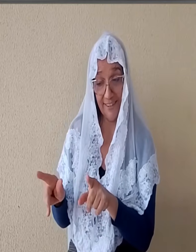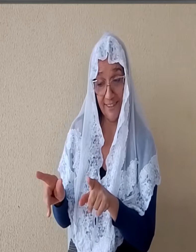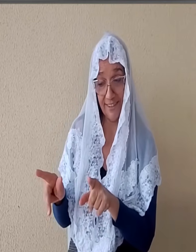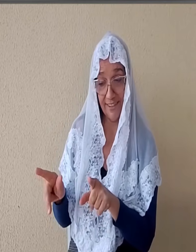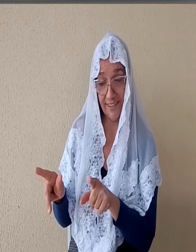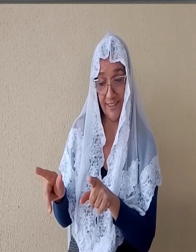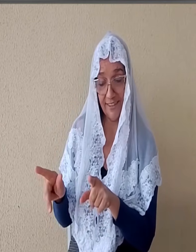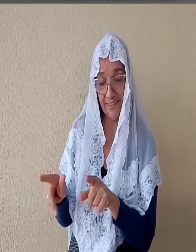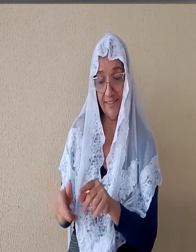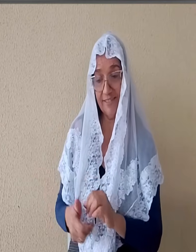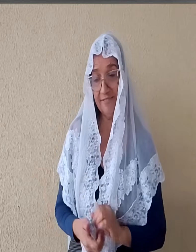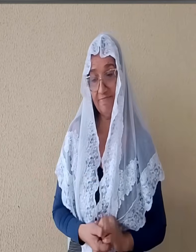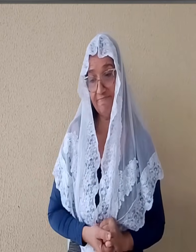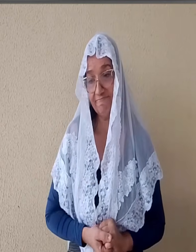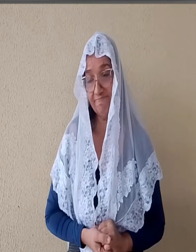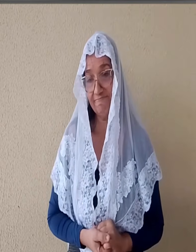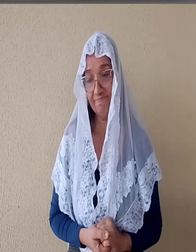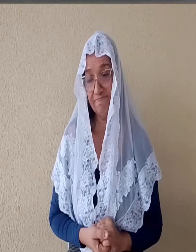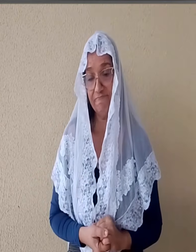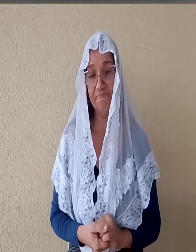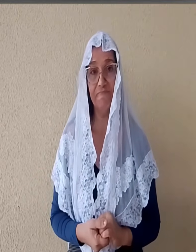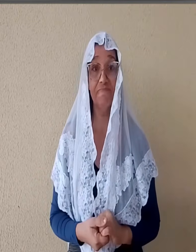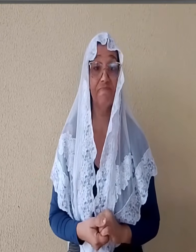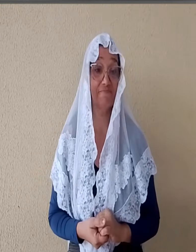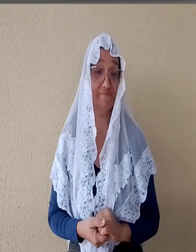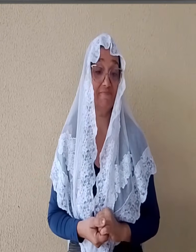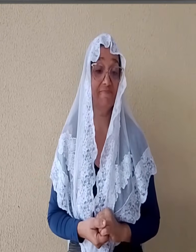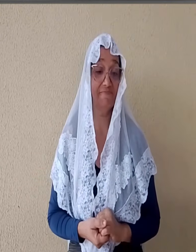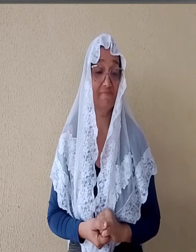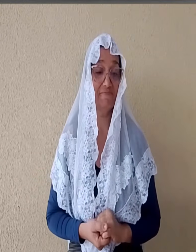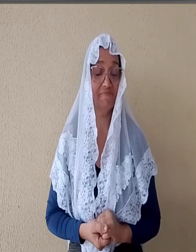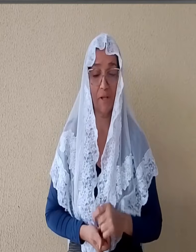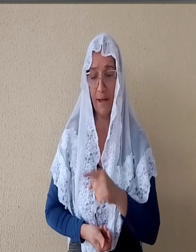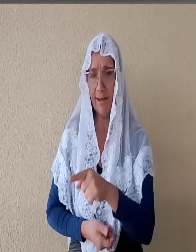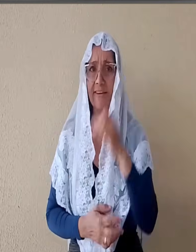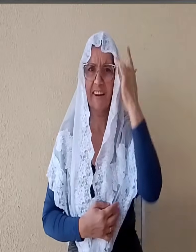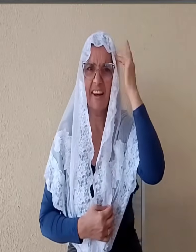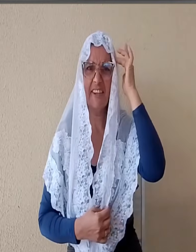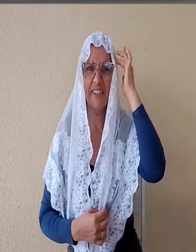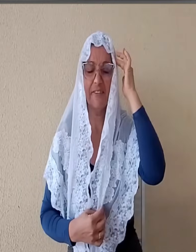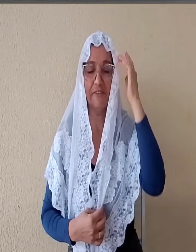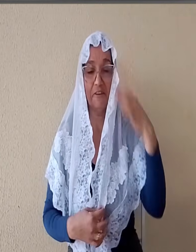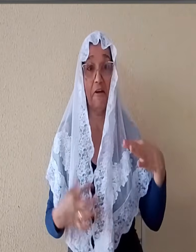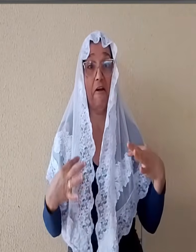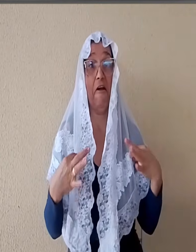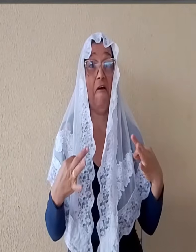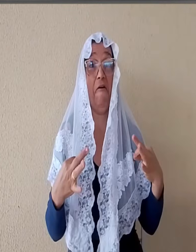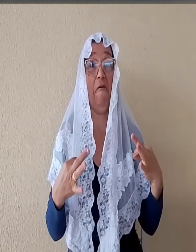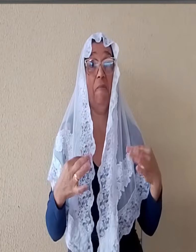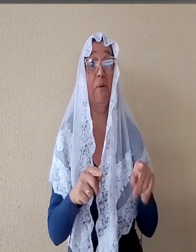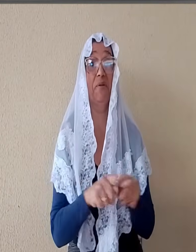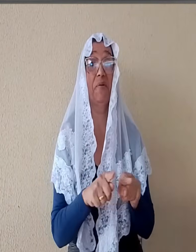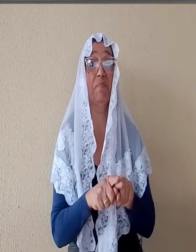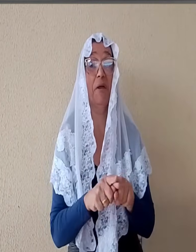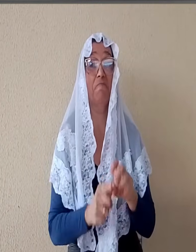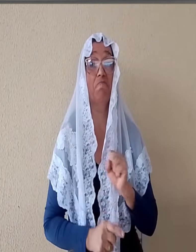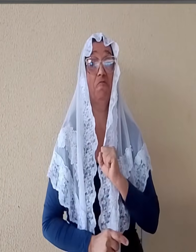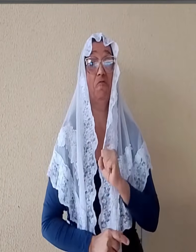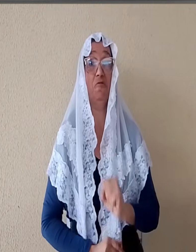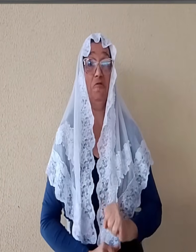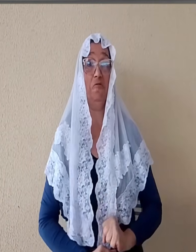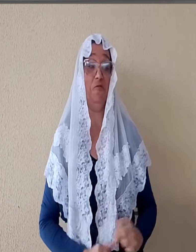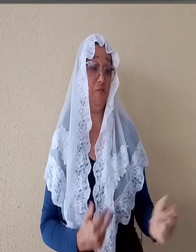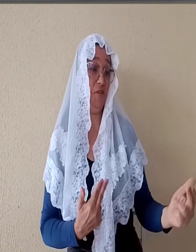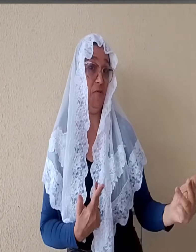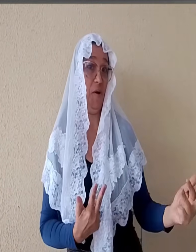roupas do sacerdócio eu vou usar, né? As 12 pedras, urim, tumim, o sino, a